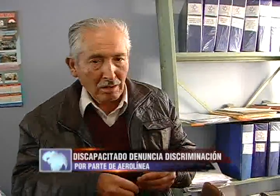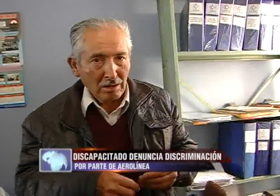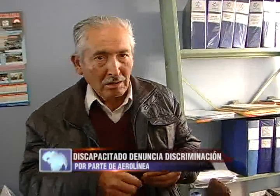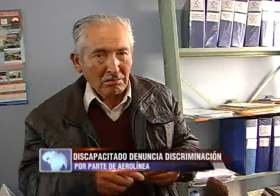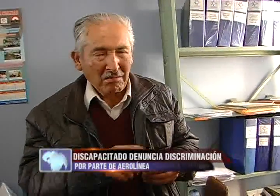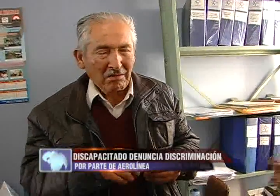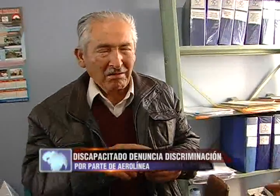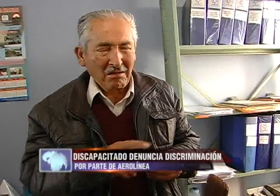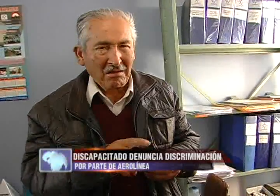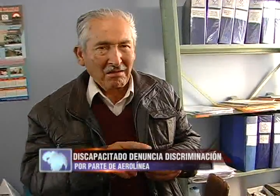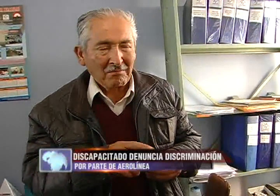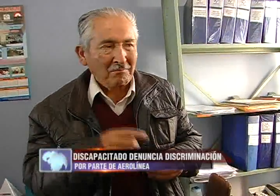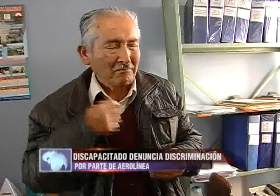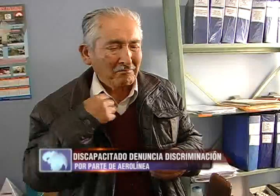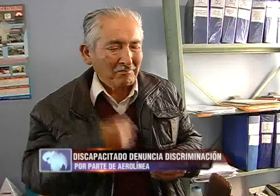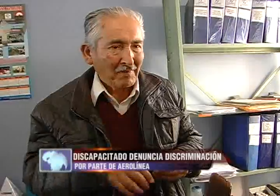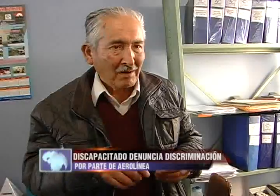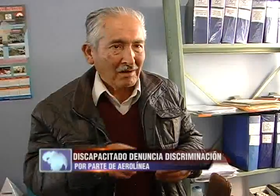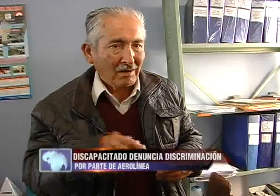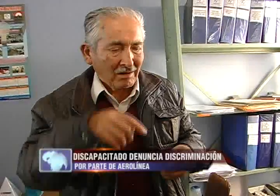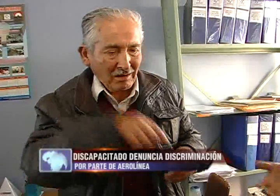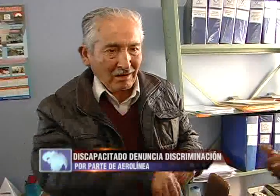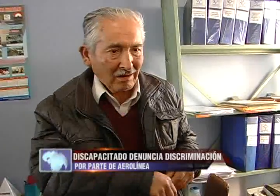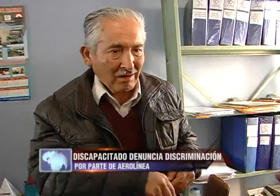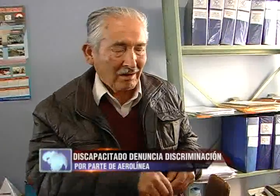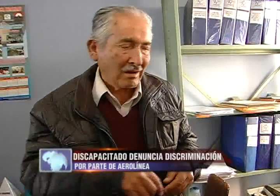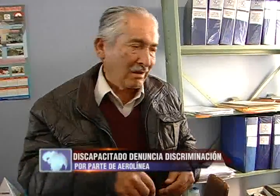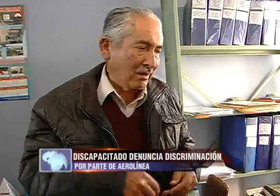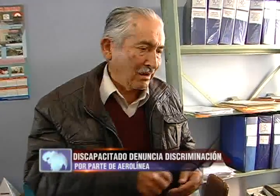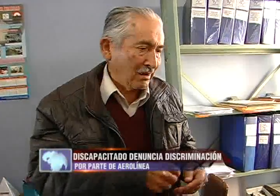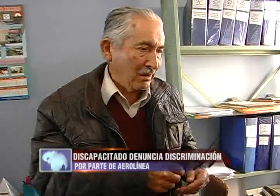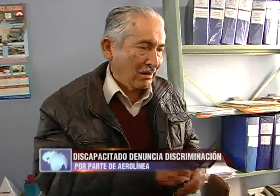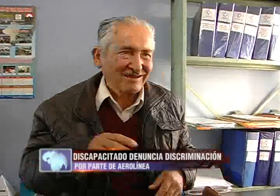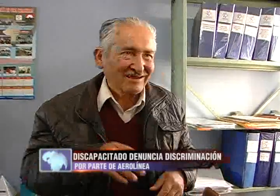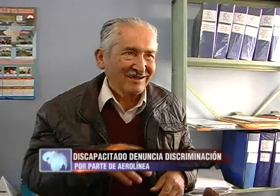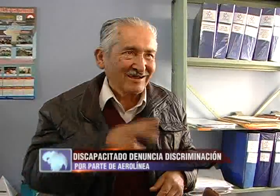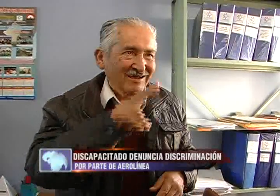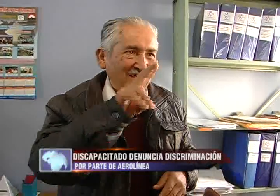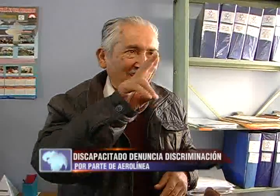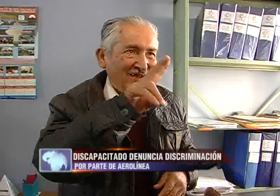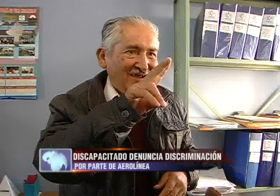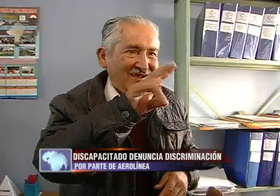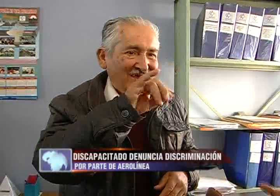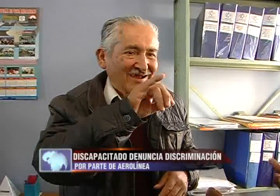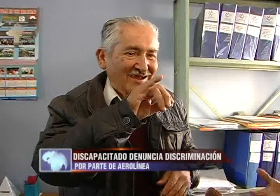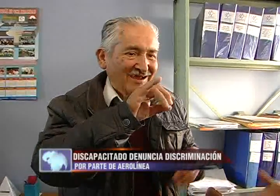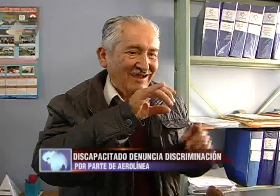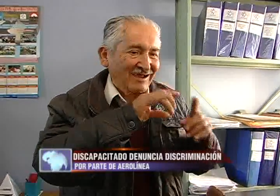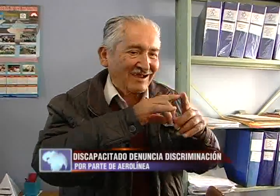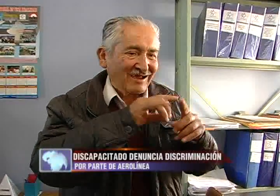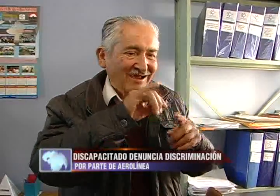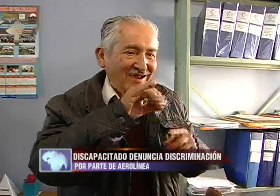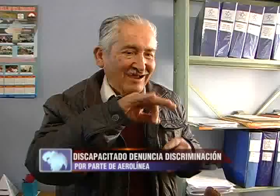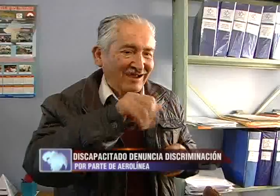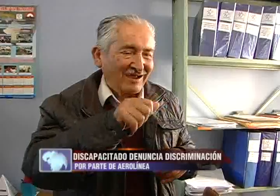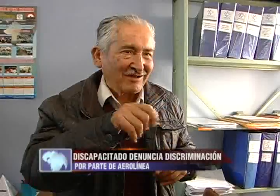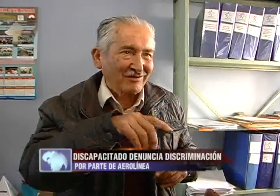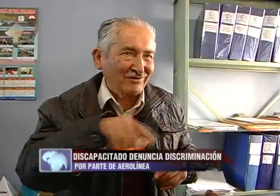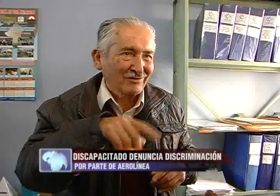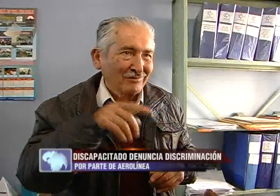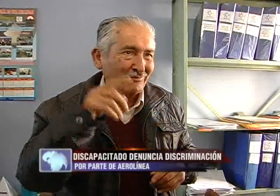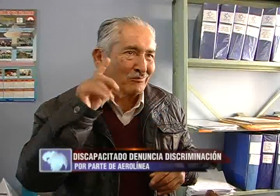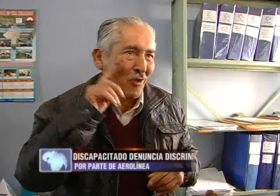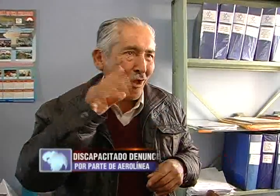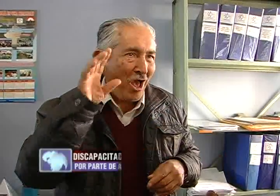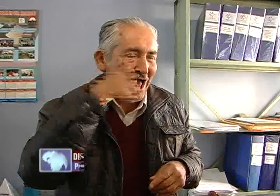vuelta, y de repente simplemente la reposición de ese dinero, ¿no? Para él es difícil, dice, no, me siento así, una vez más me siento